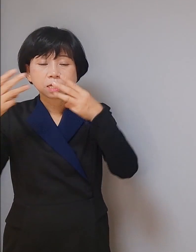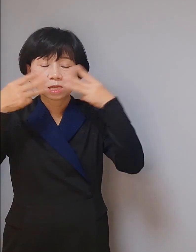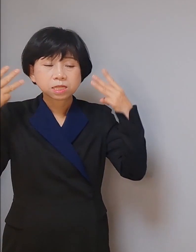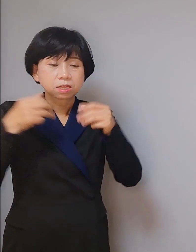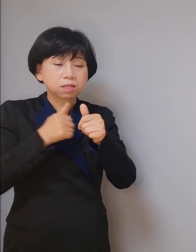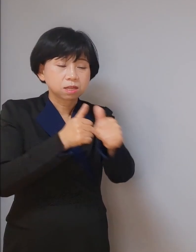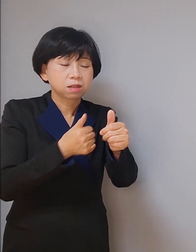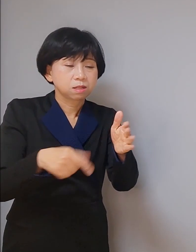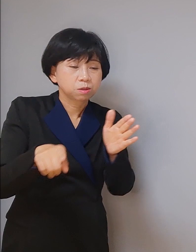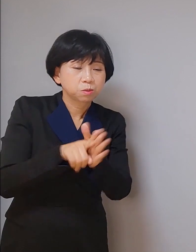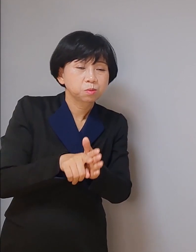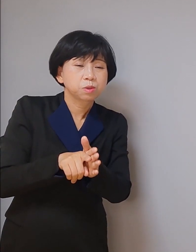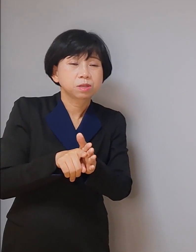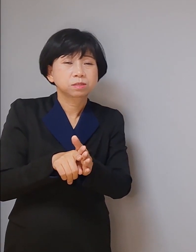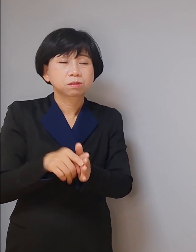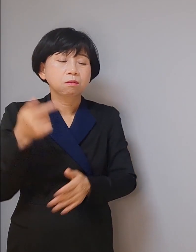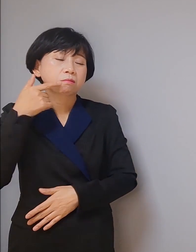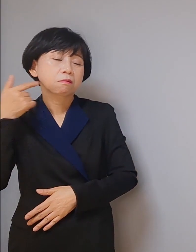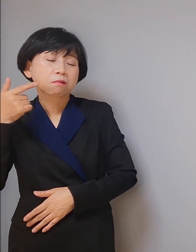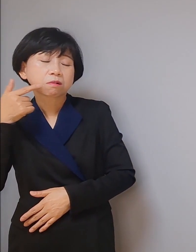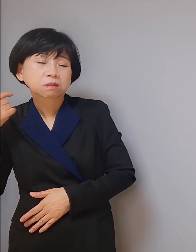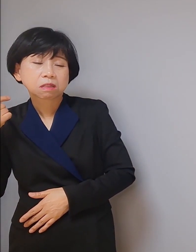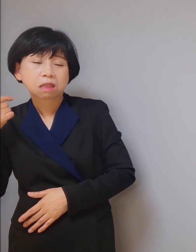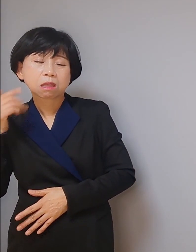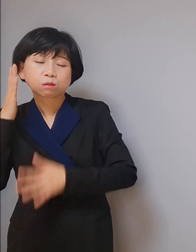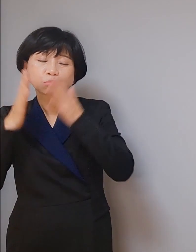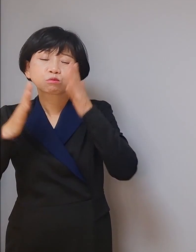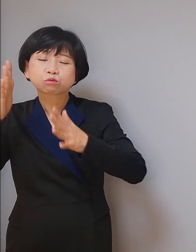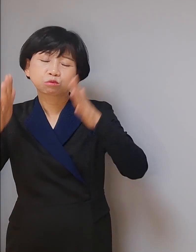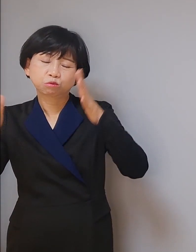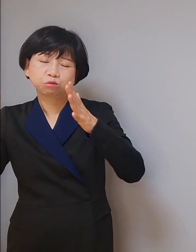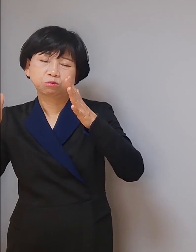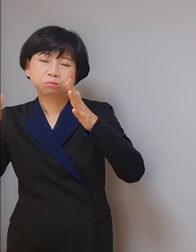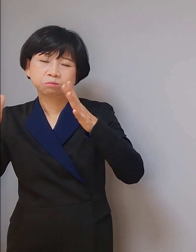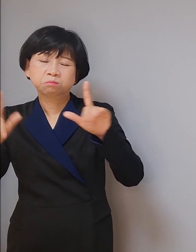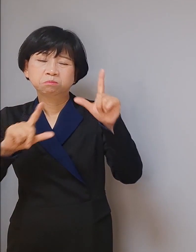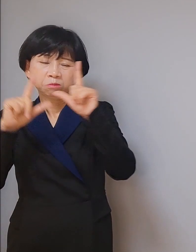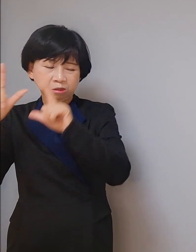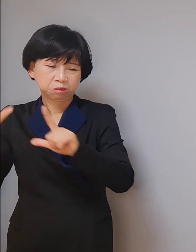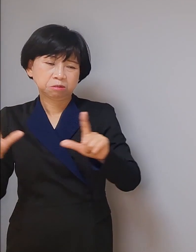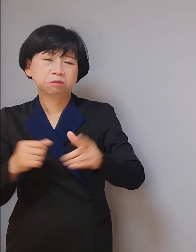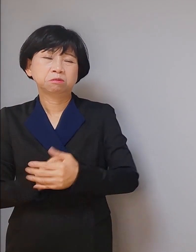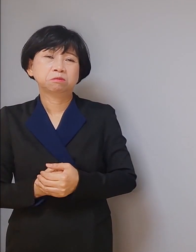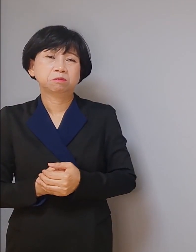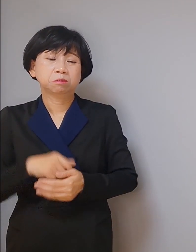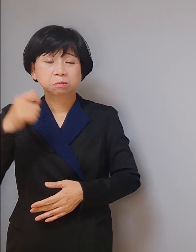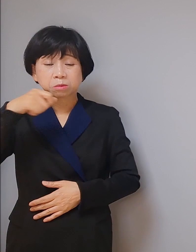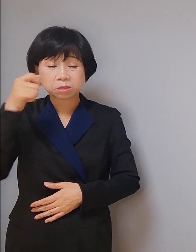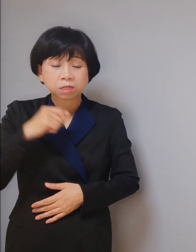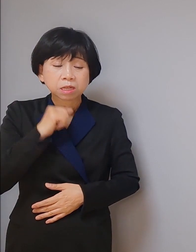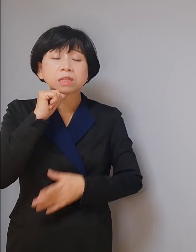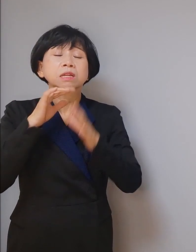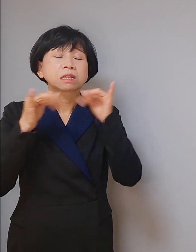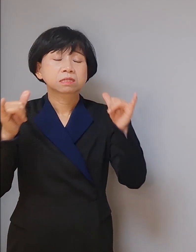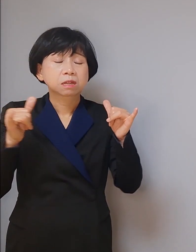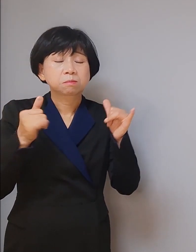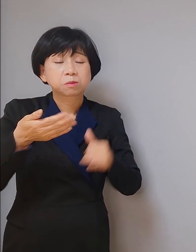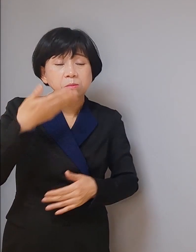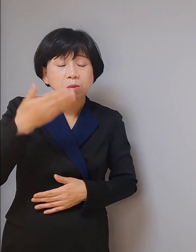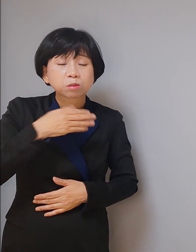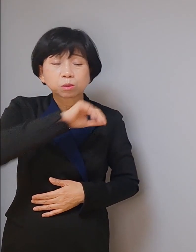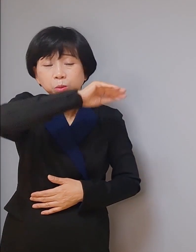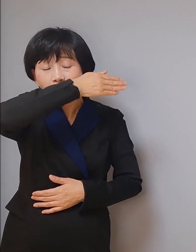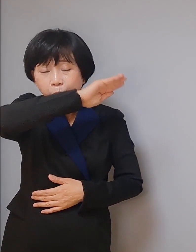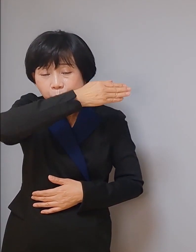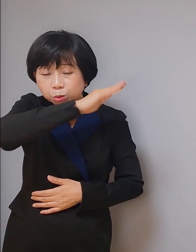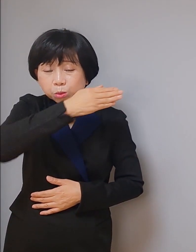위해서 홀로 늑대들이 우는 숲속에서 지낼 때가 많았습니다. 그의 음식은 가난한 인디언들이 먹는 옥수수